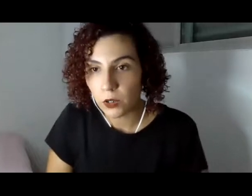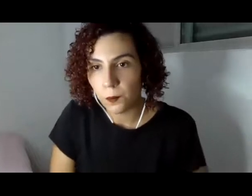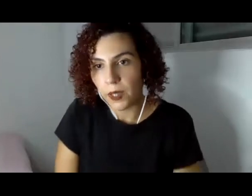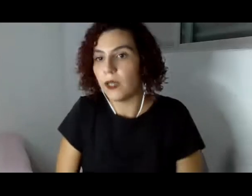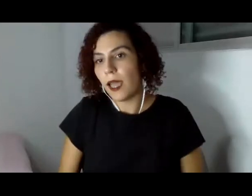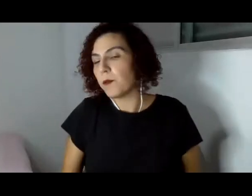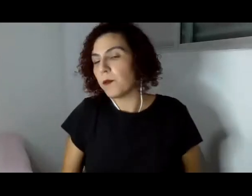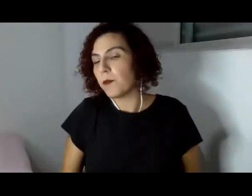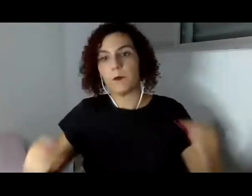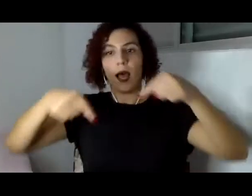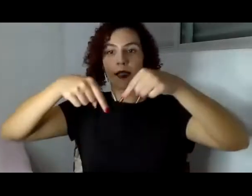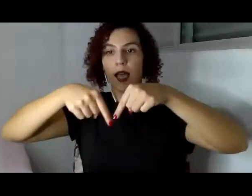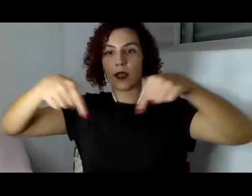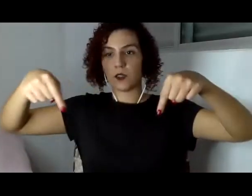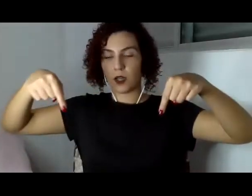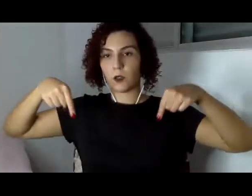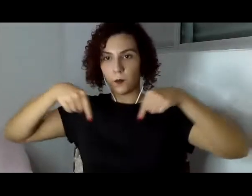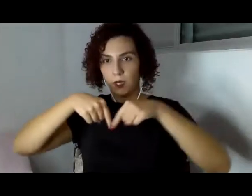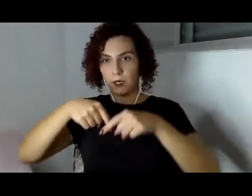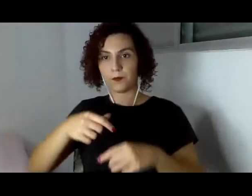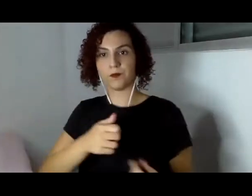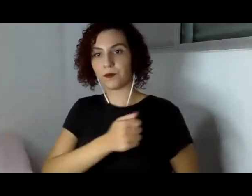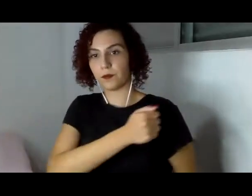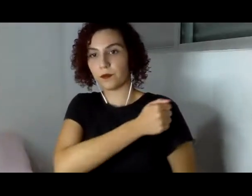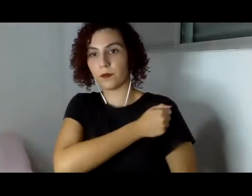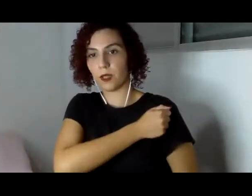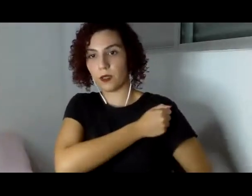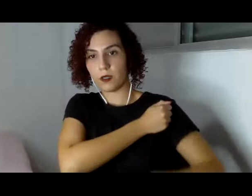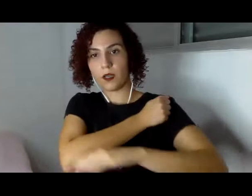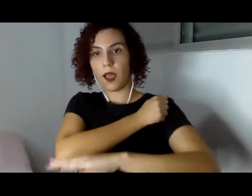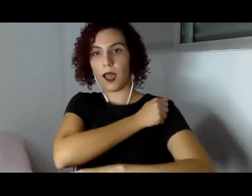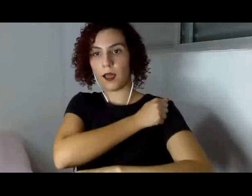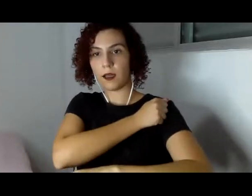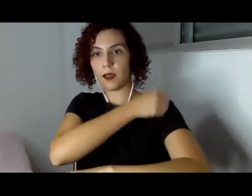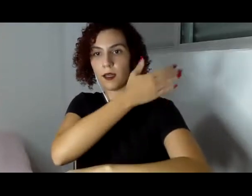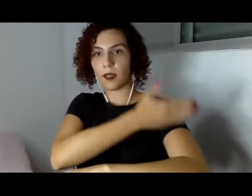Laboratório de anatomia, né? Por exemplo, a sala de anatomia.